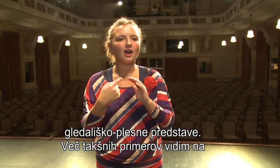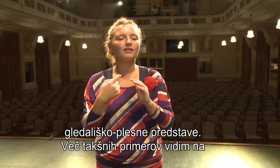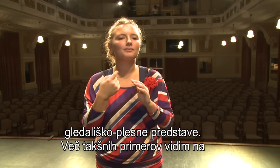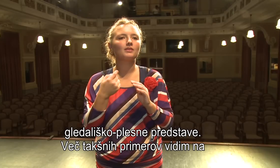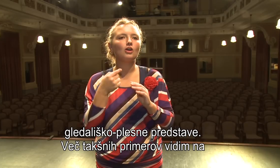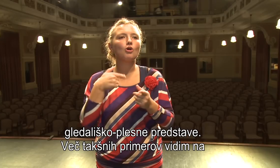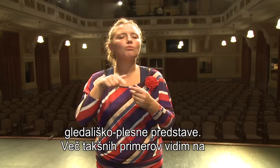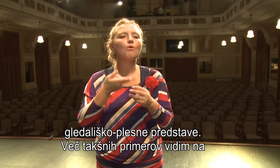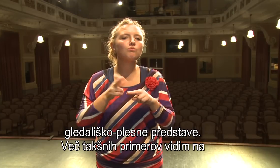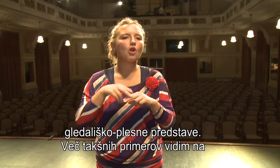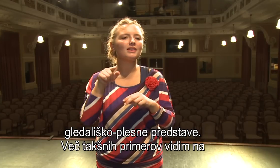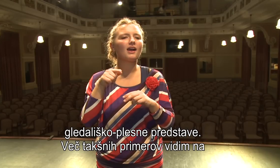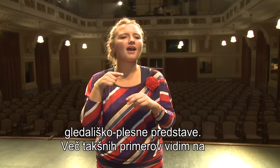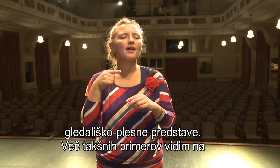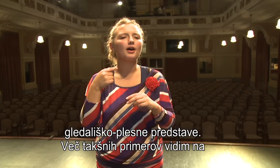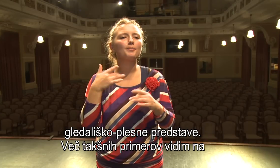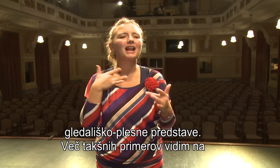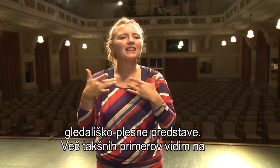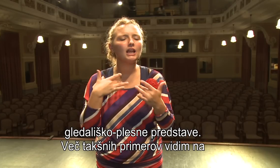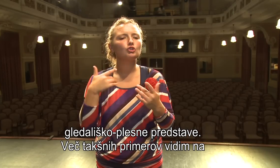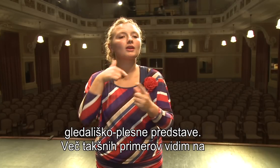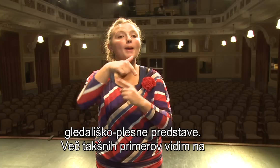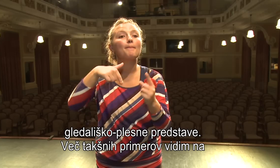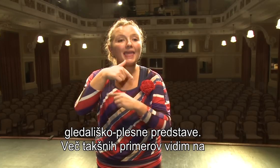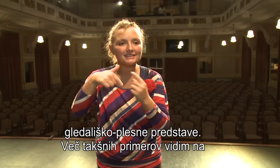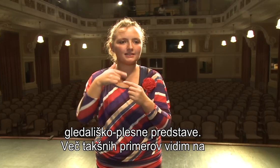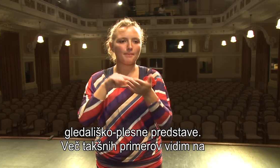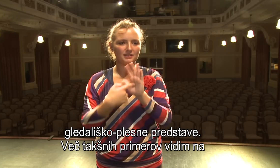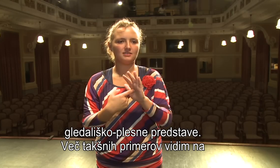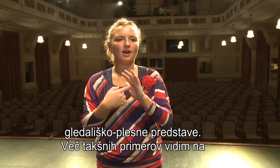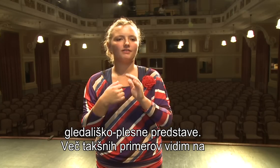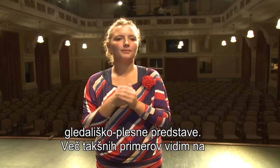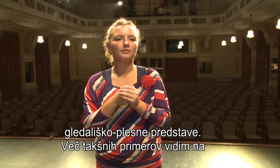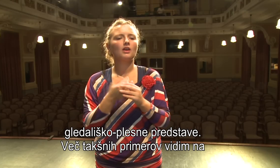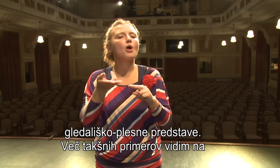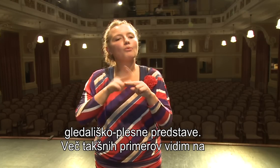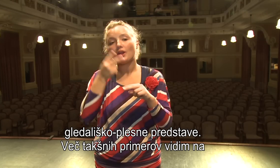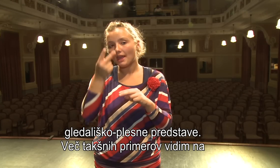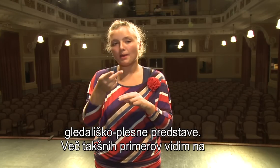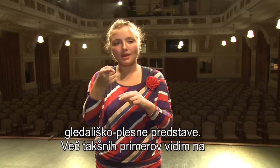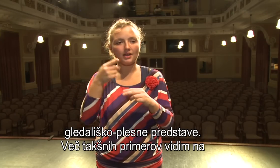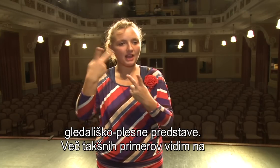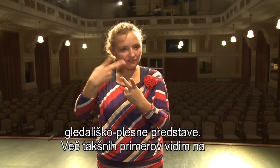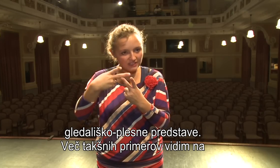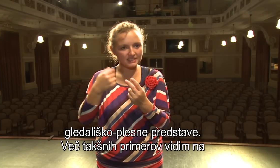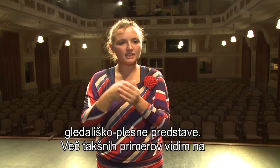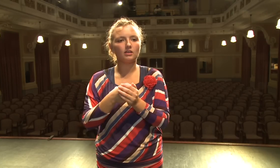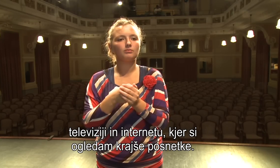predstave, bolj take gledališke, plesne predstave. Bolj gledam na televiziji,